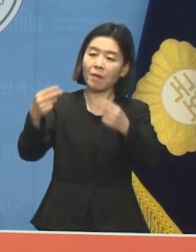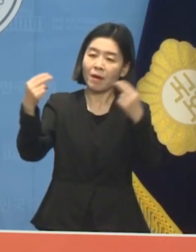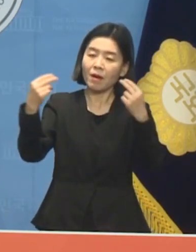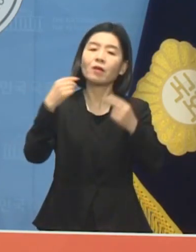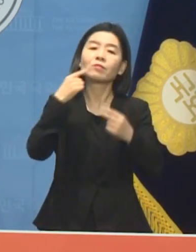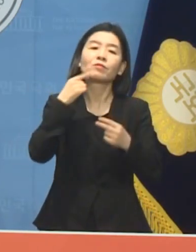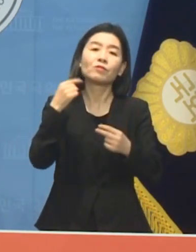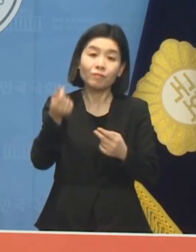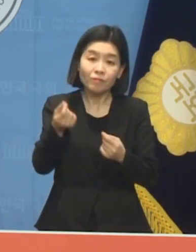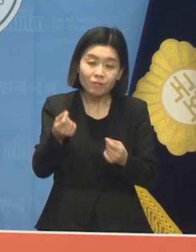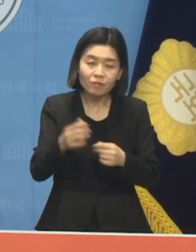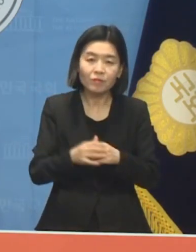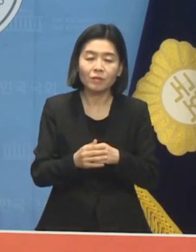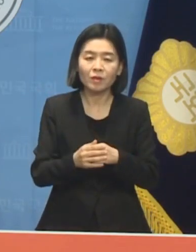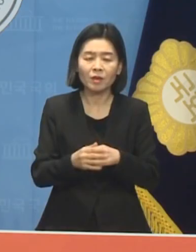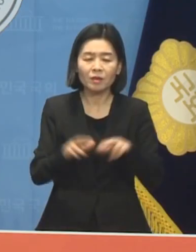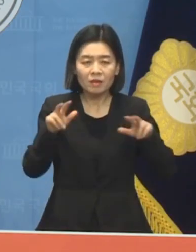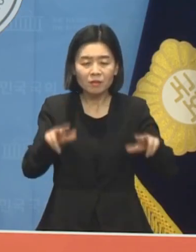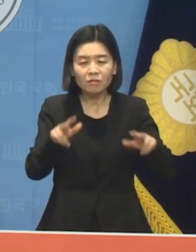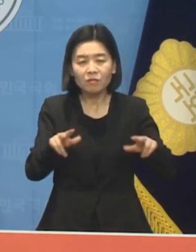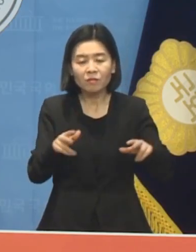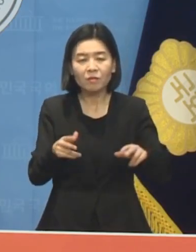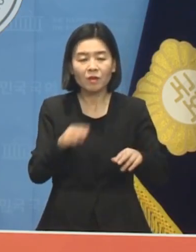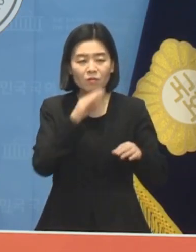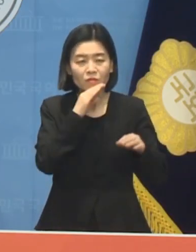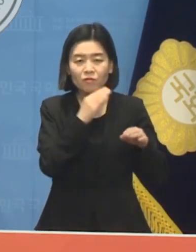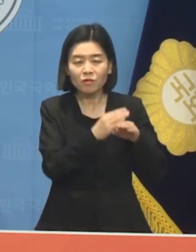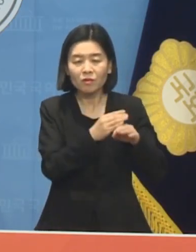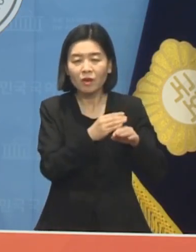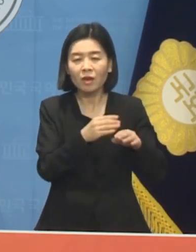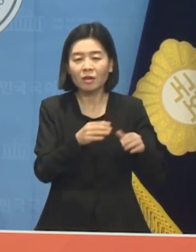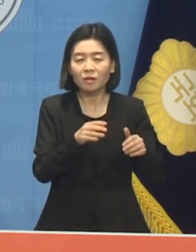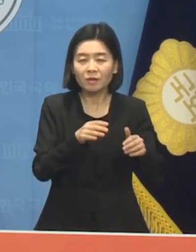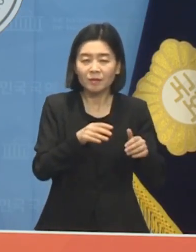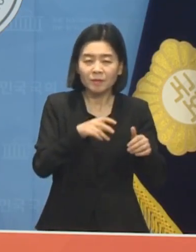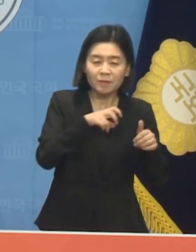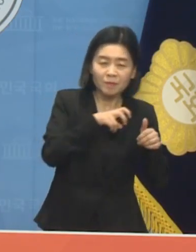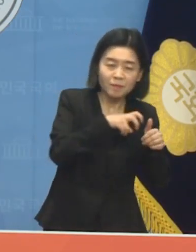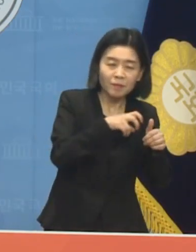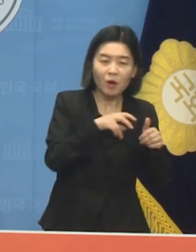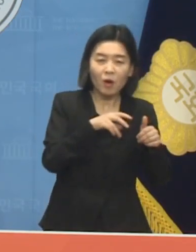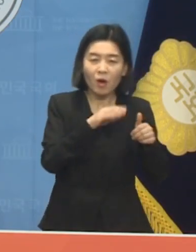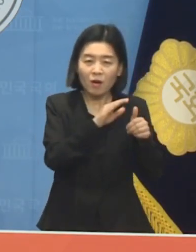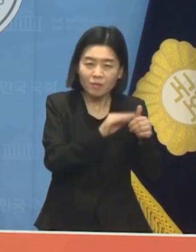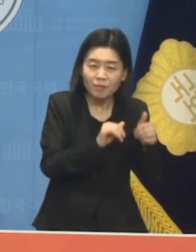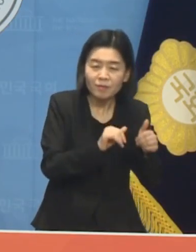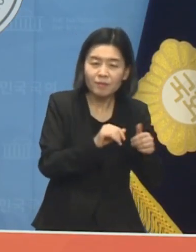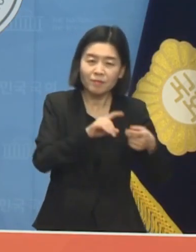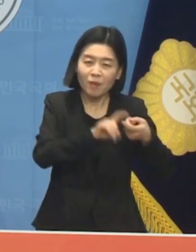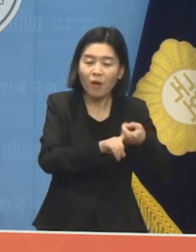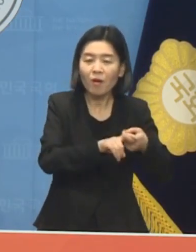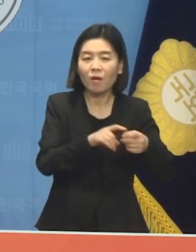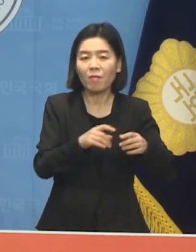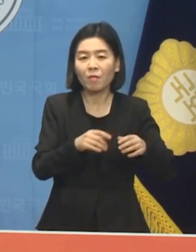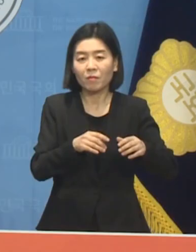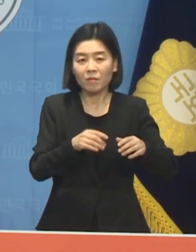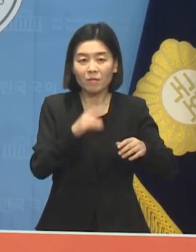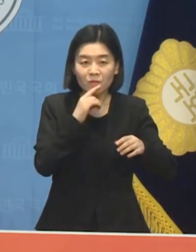그러나 친중 종북 주사파들로 구성된 더불어민주당 반국가